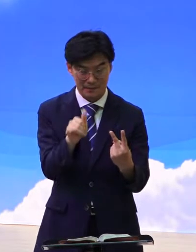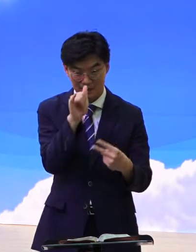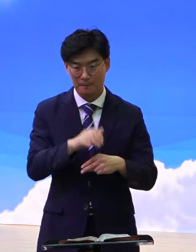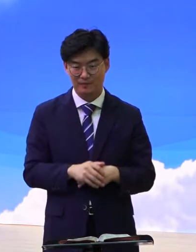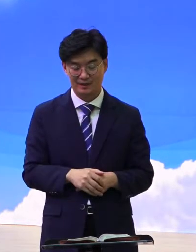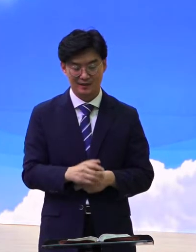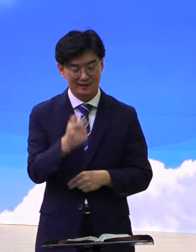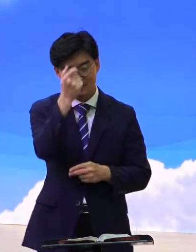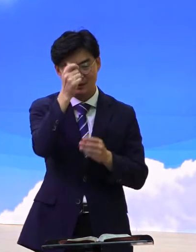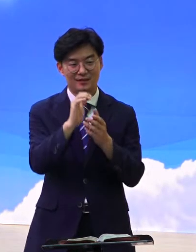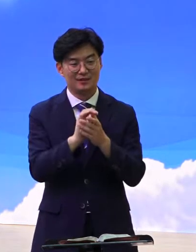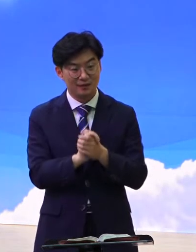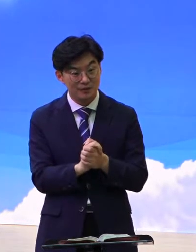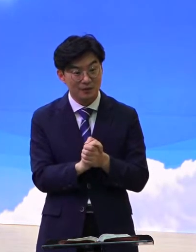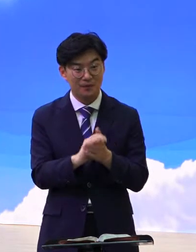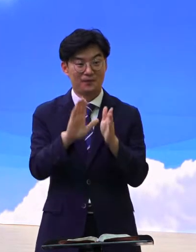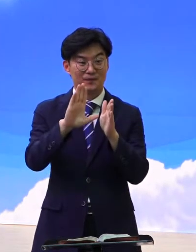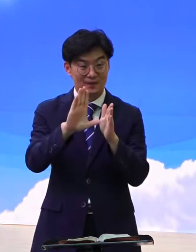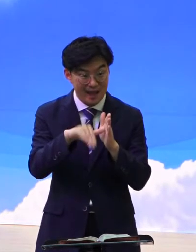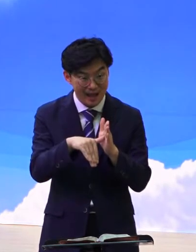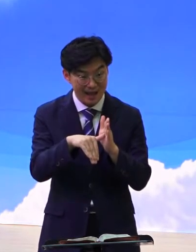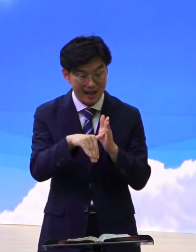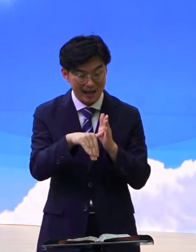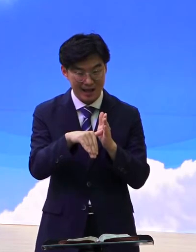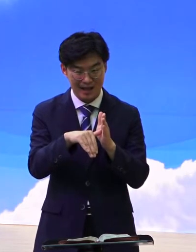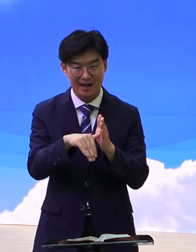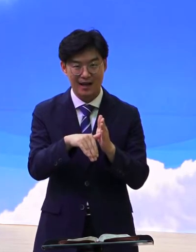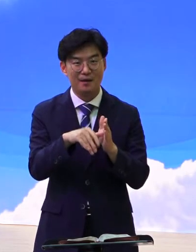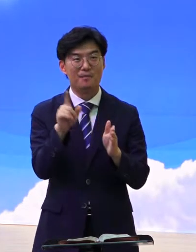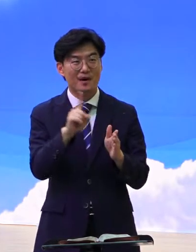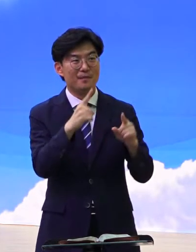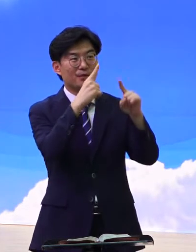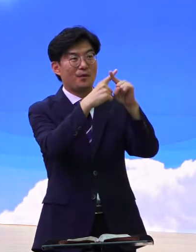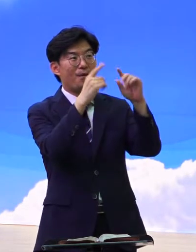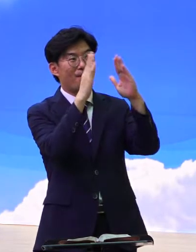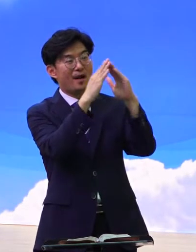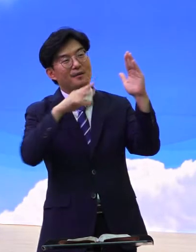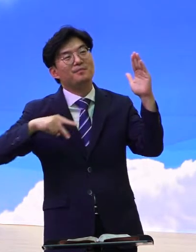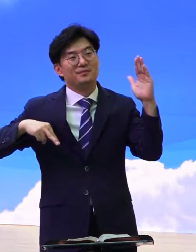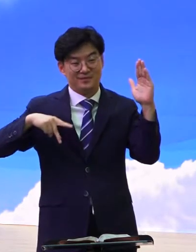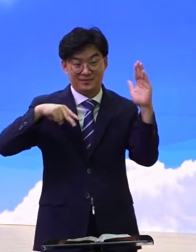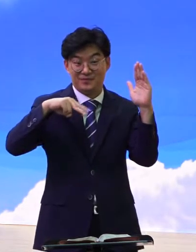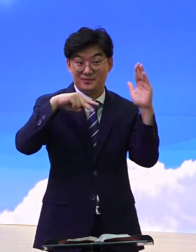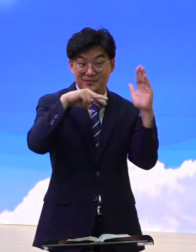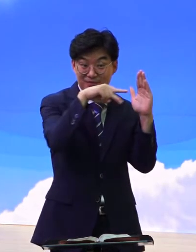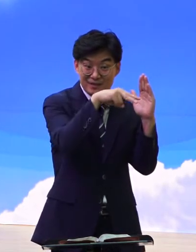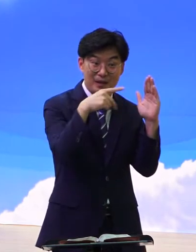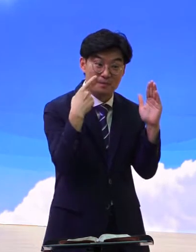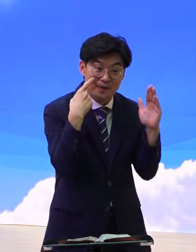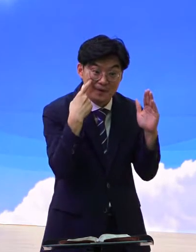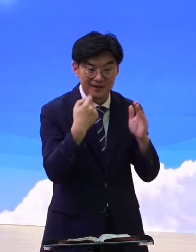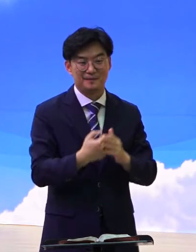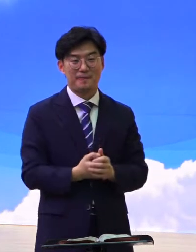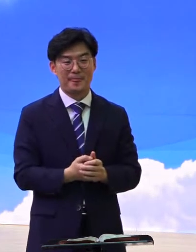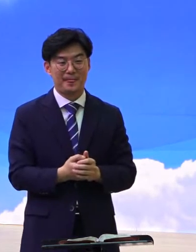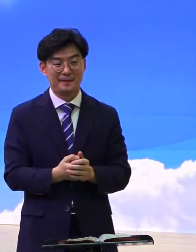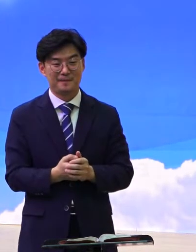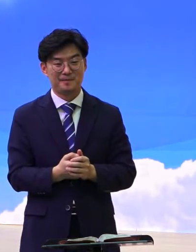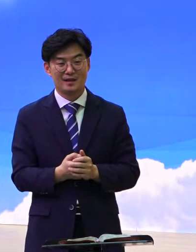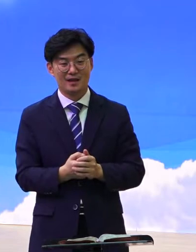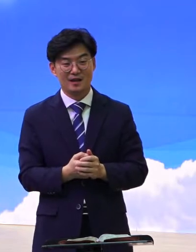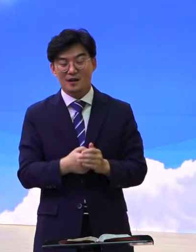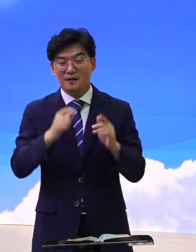기도 시간에 예루살렘 성전으로 올라갔습니다. 예루살렘 성전으로 올라갈 때에